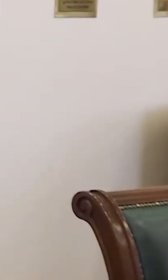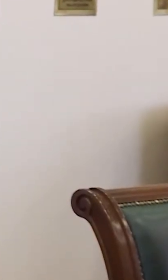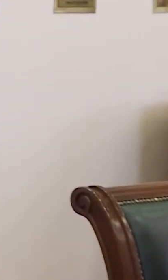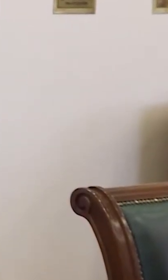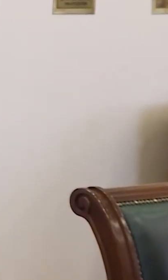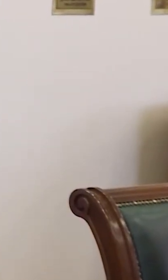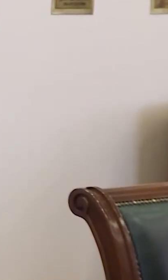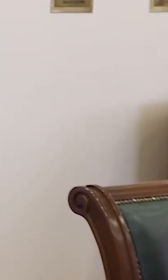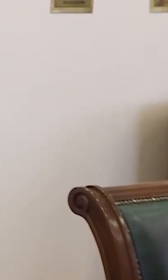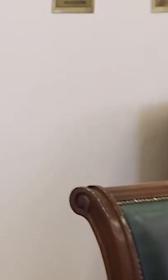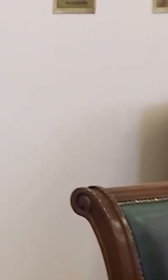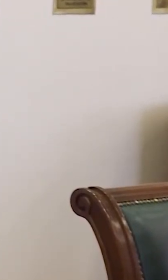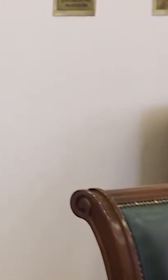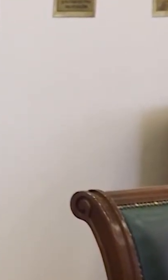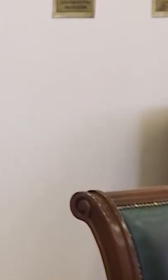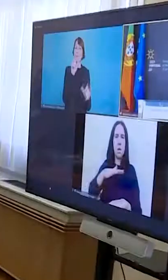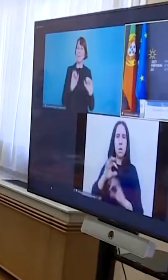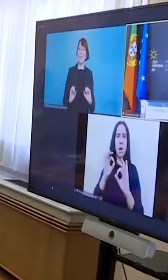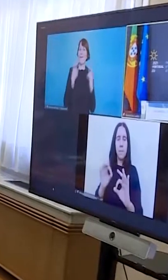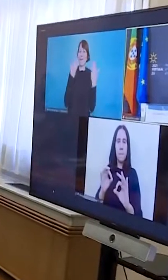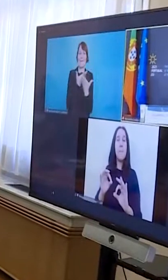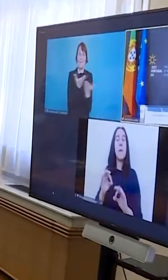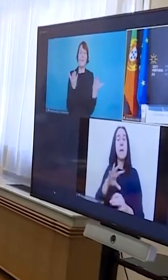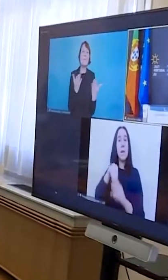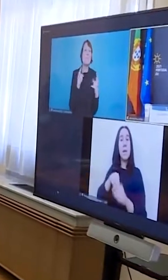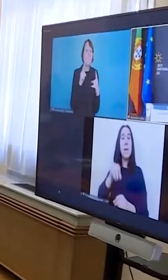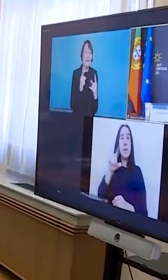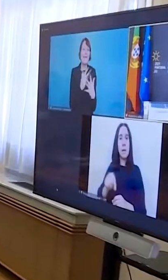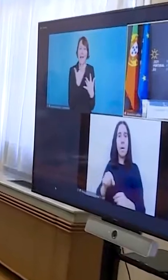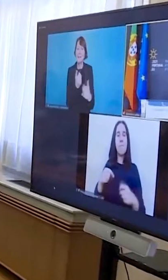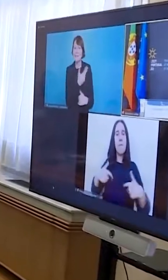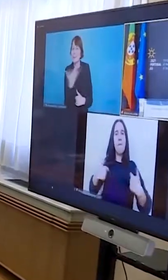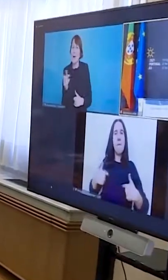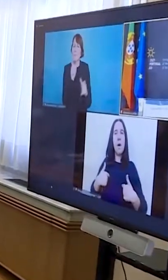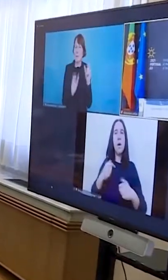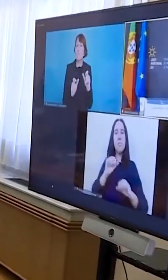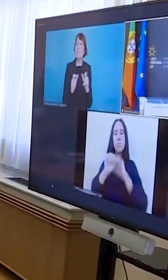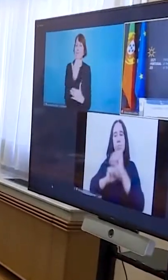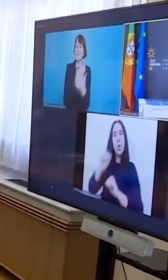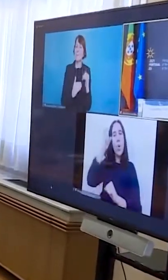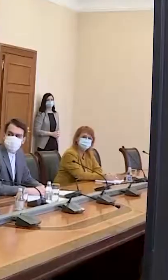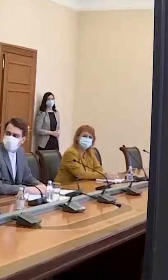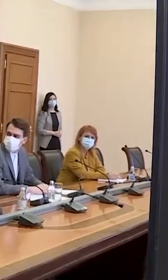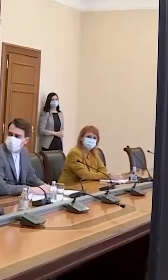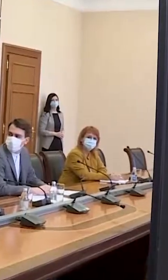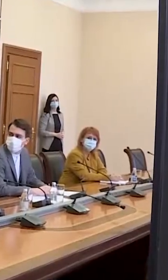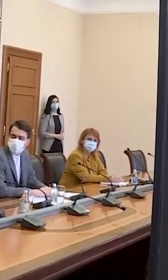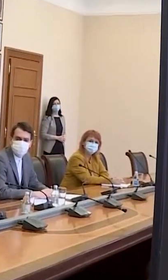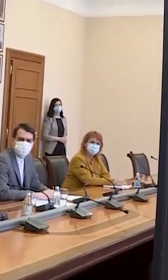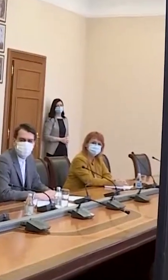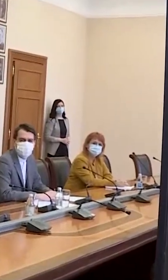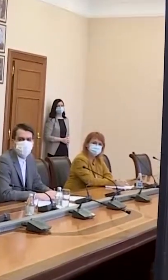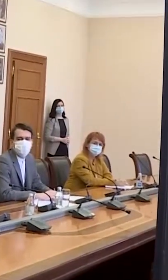Srbije nastoji da obezbedi dva osnovna preduslova digitalnu pismenost i digitalnu povezanost za sve građane. Premijerka se